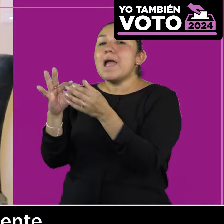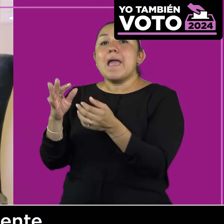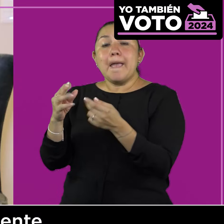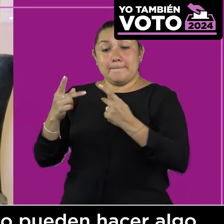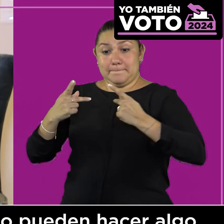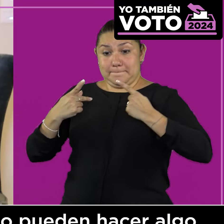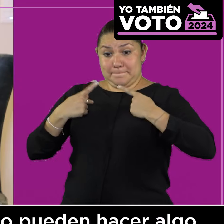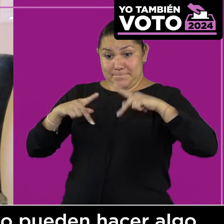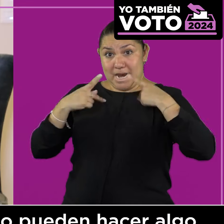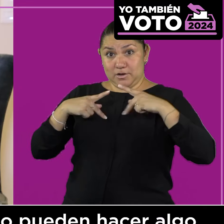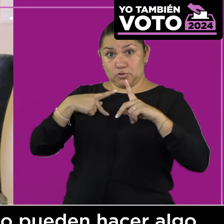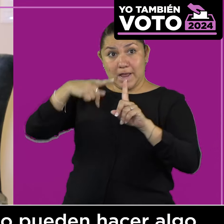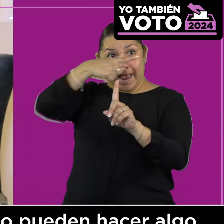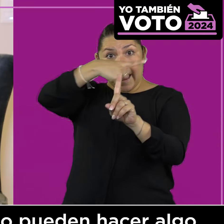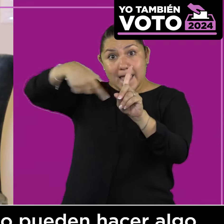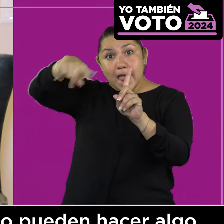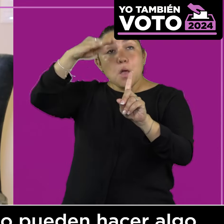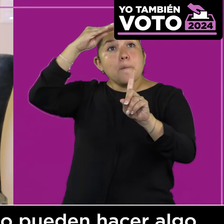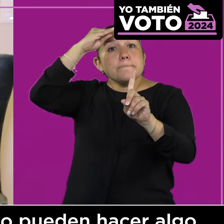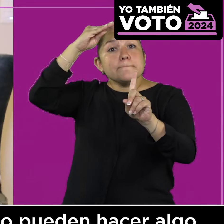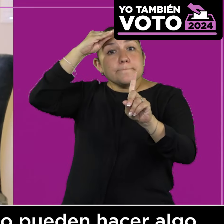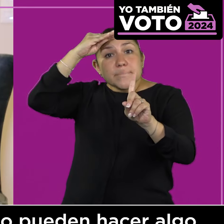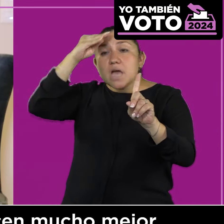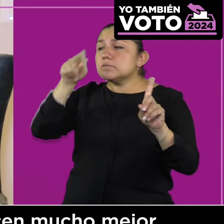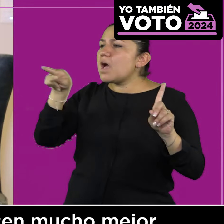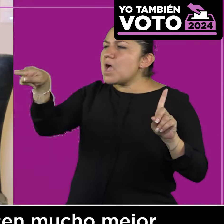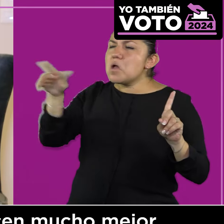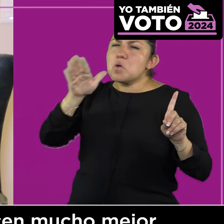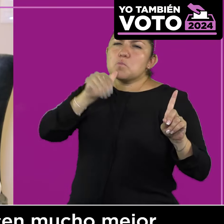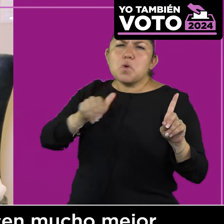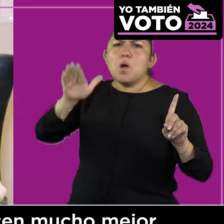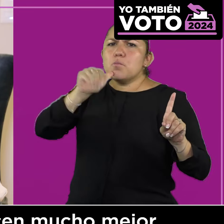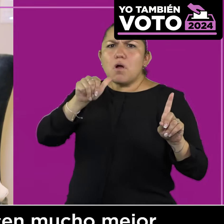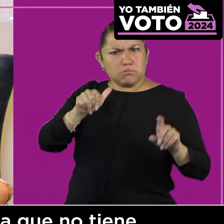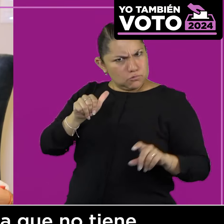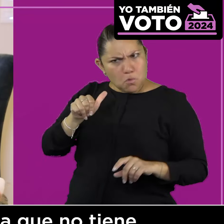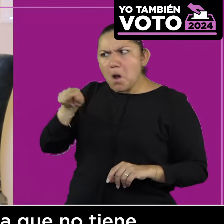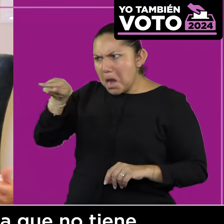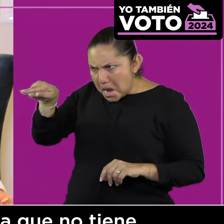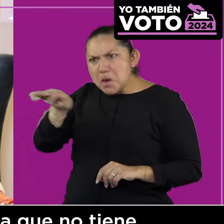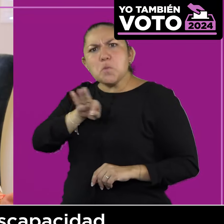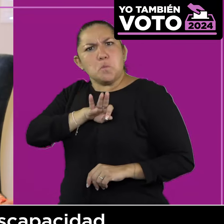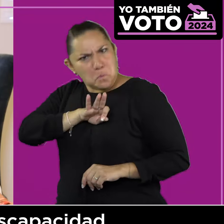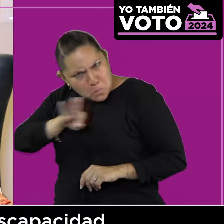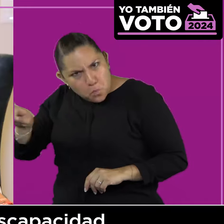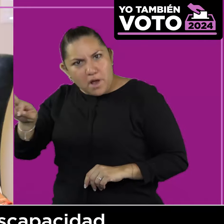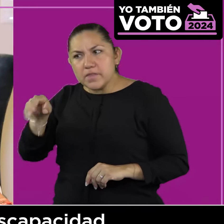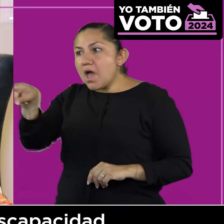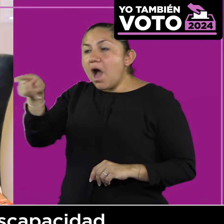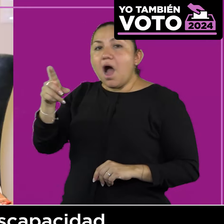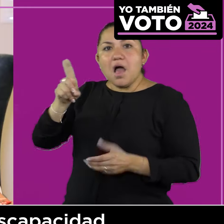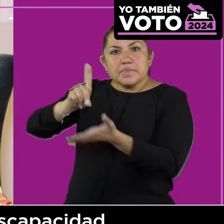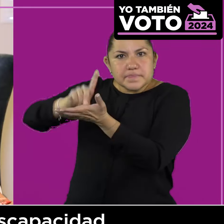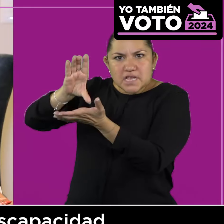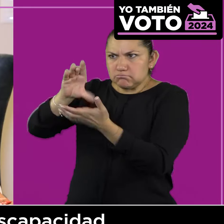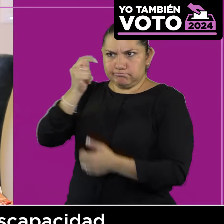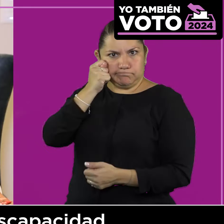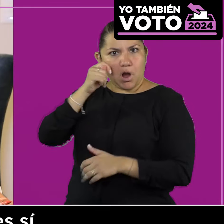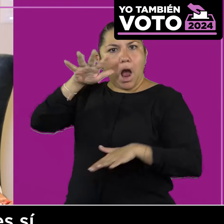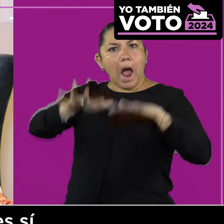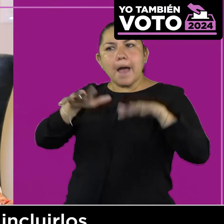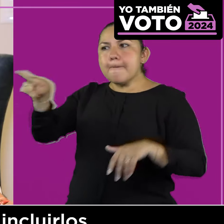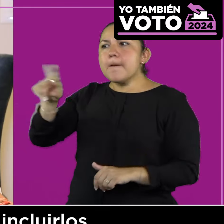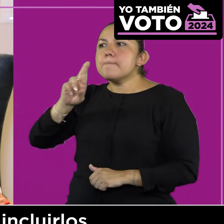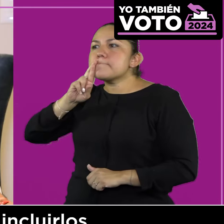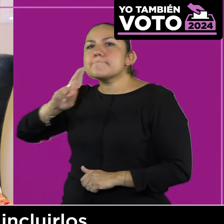gente puede pensar que no pueden hacer algo y a veces lo hace mucho mejor que la persona que no tiene ninguna discapacidad